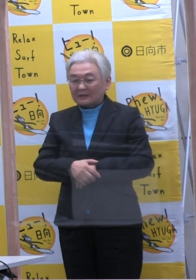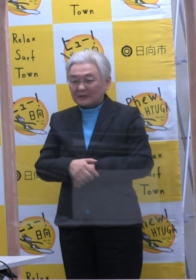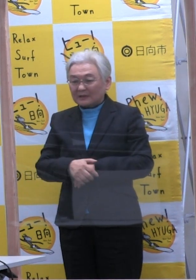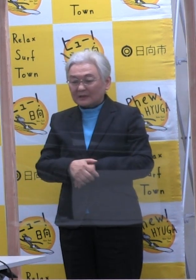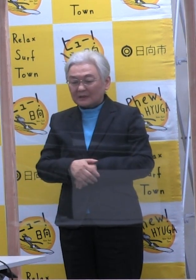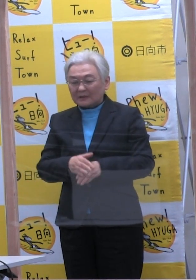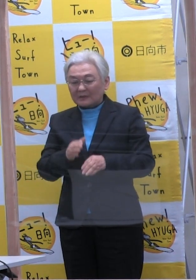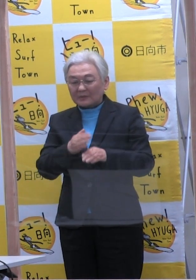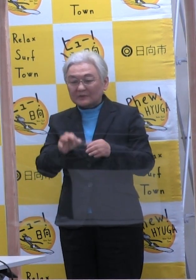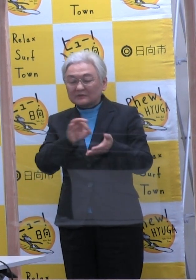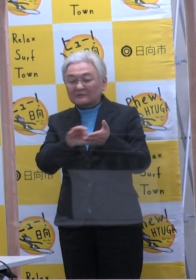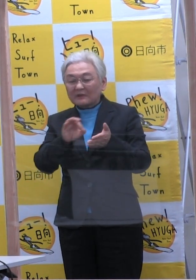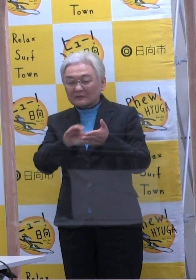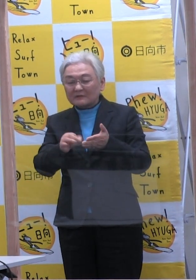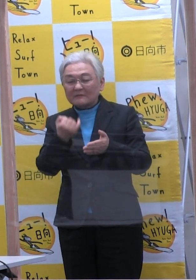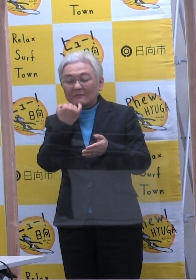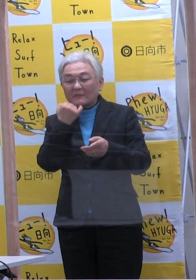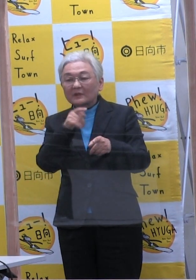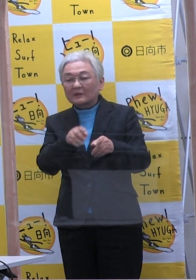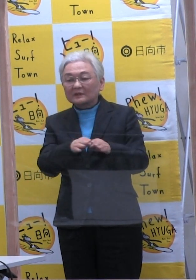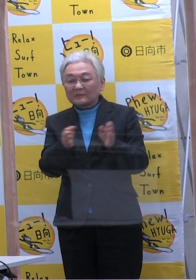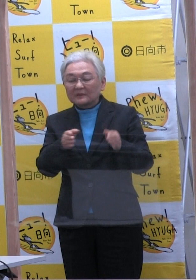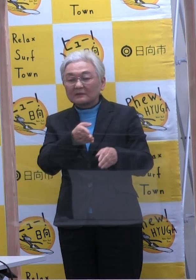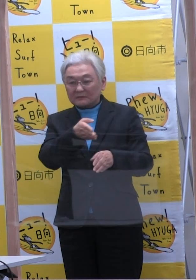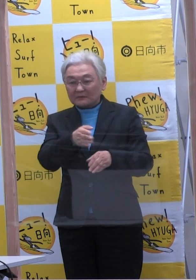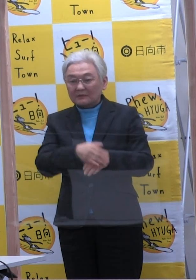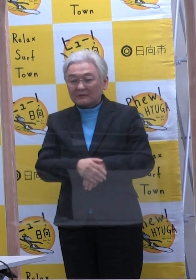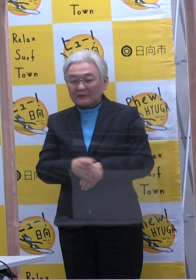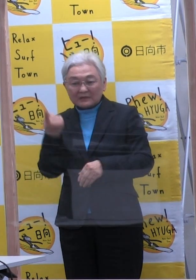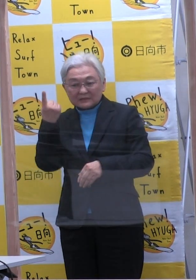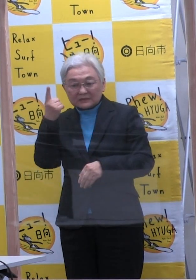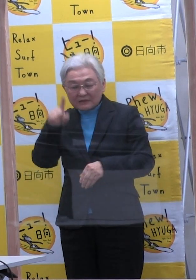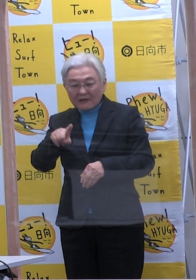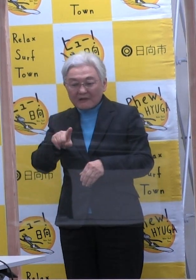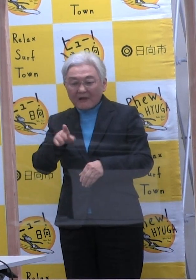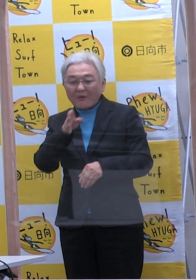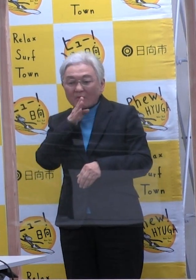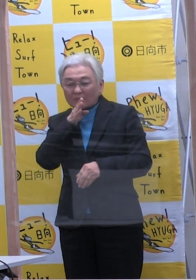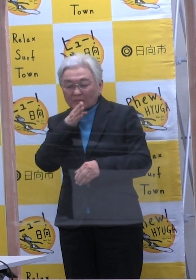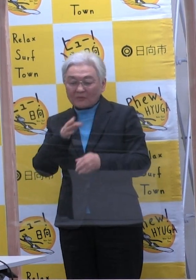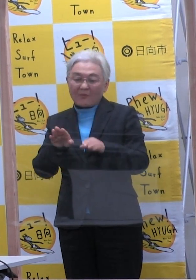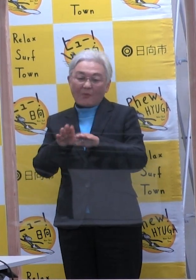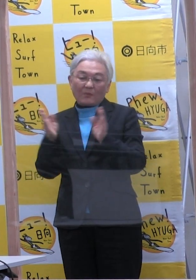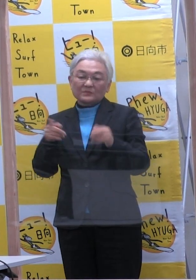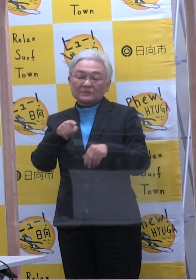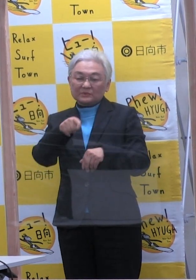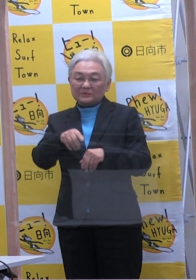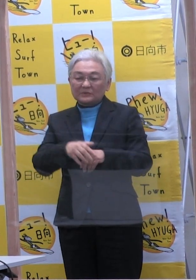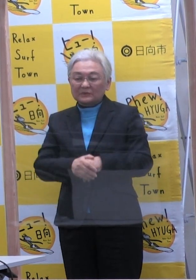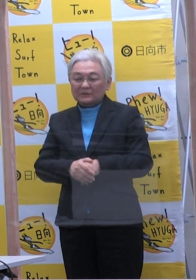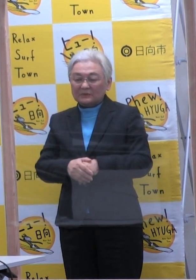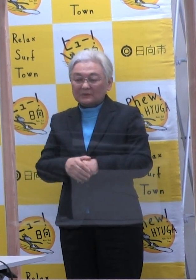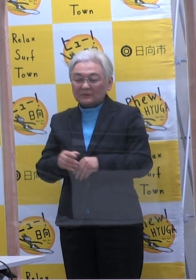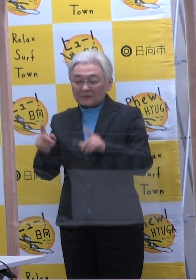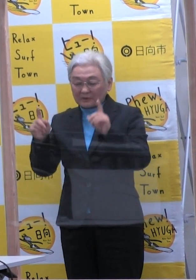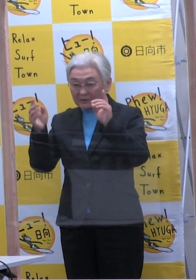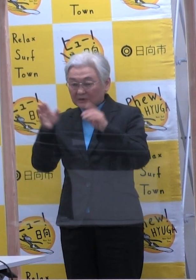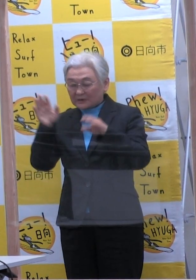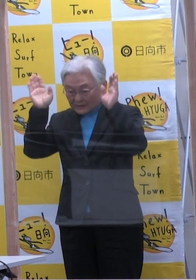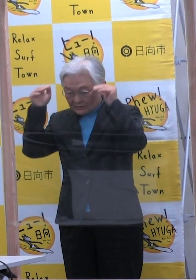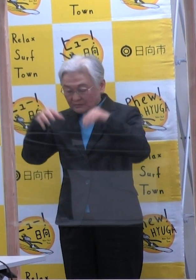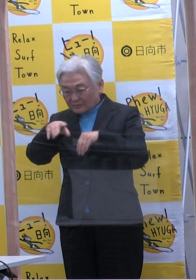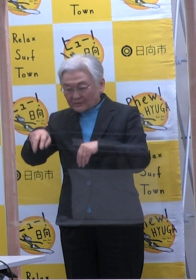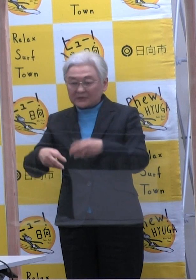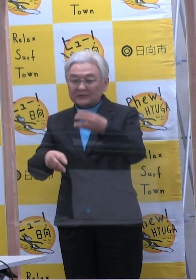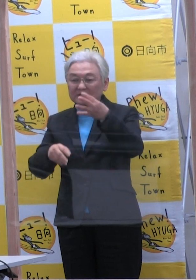一部供用を開始していますが、明日がグランドオープンとなり、またドッグランについては